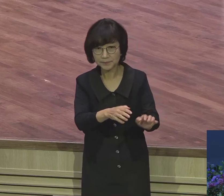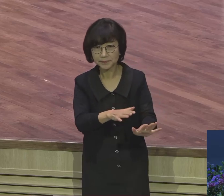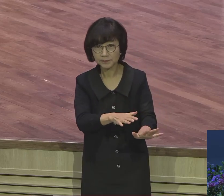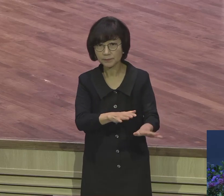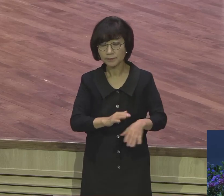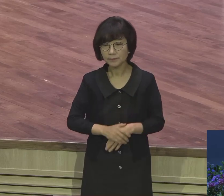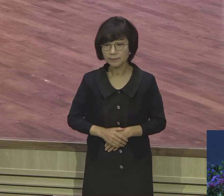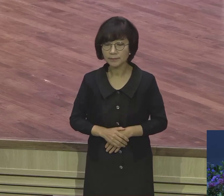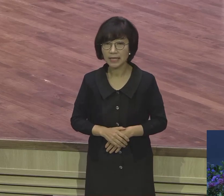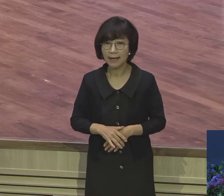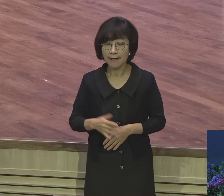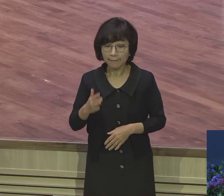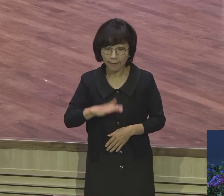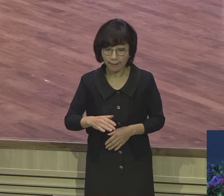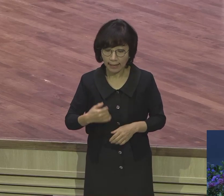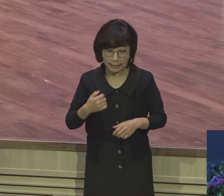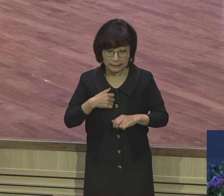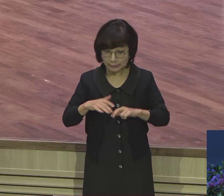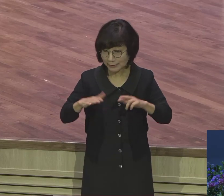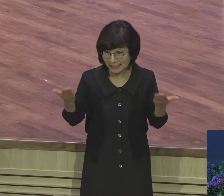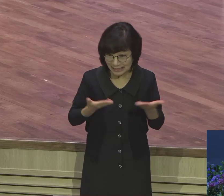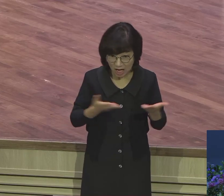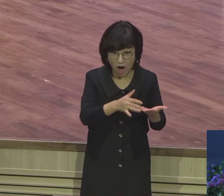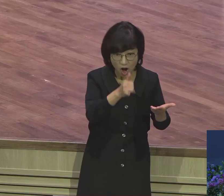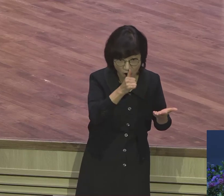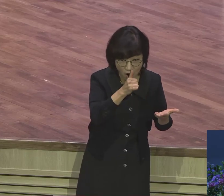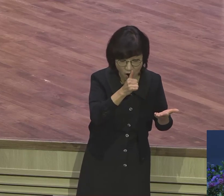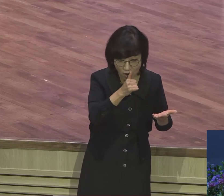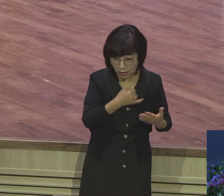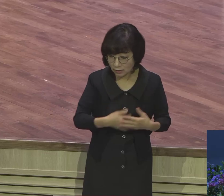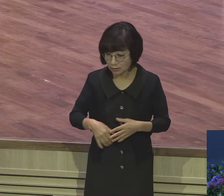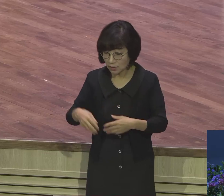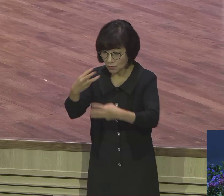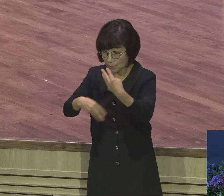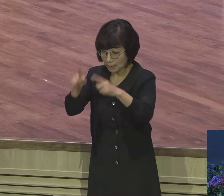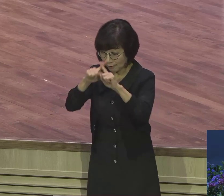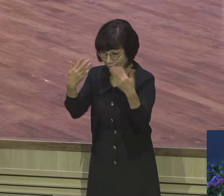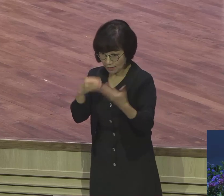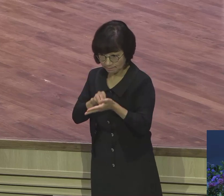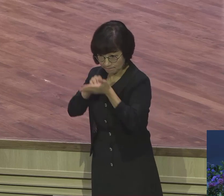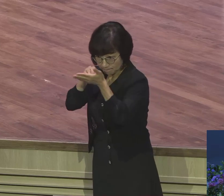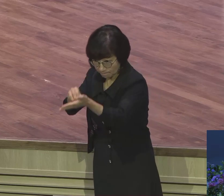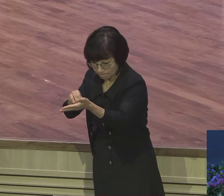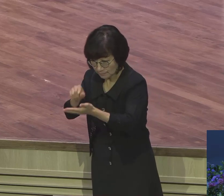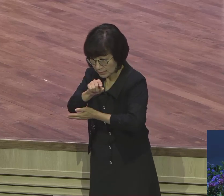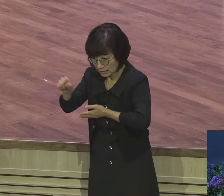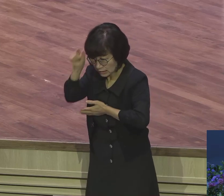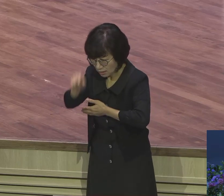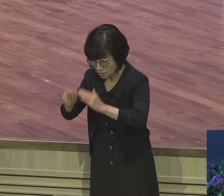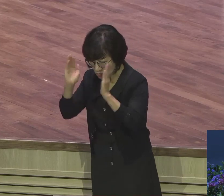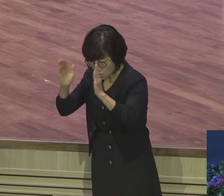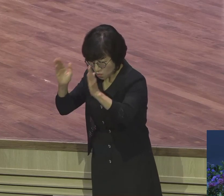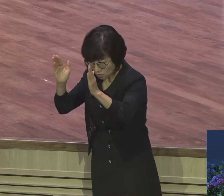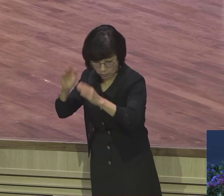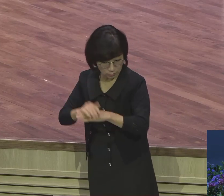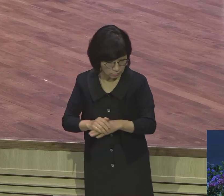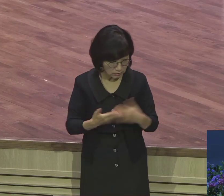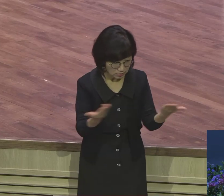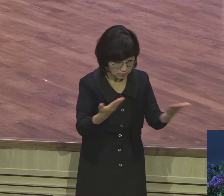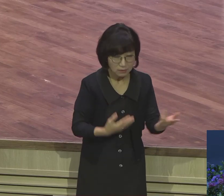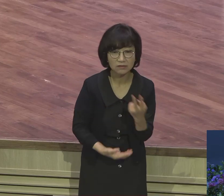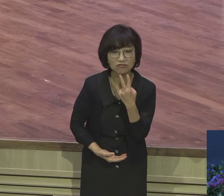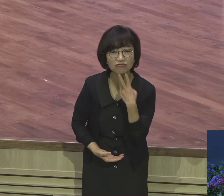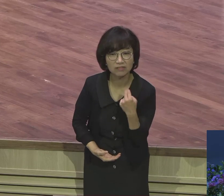목사한다는 것에 안류에서 신학을 배워서 신학을 신학을 제대로 한번 보험을 증거하겠다. 그런 말이에요.